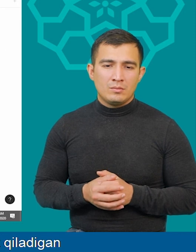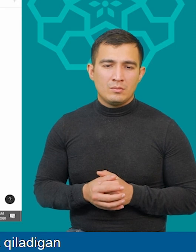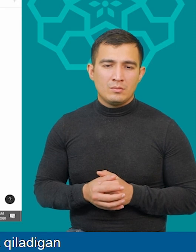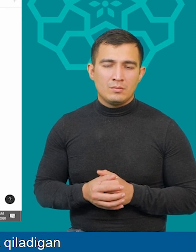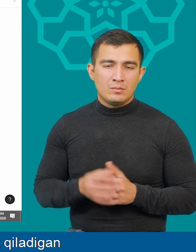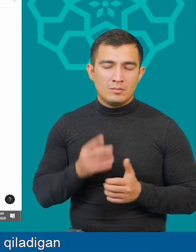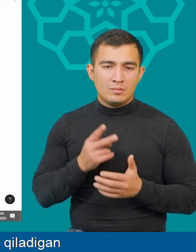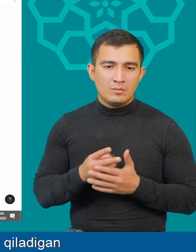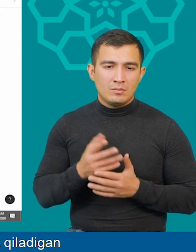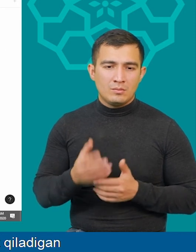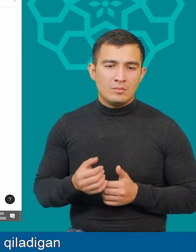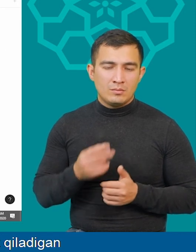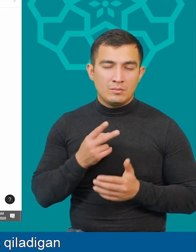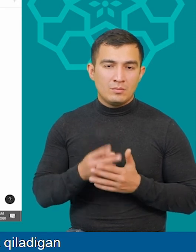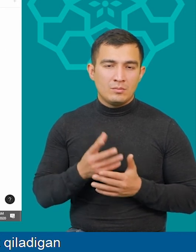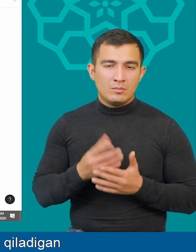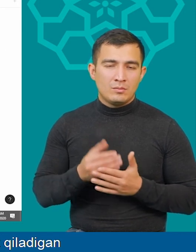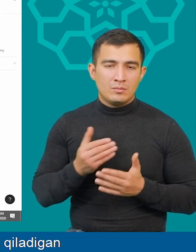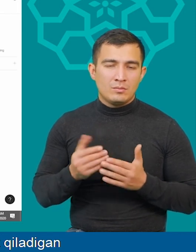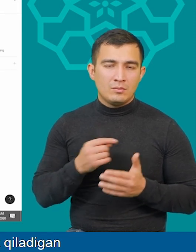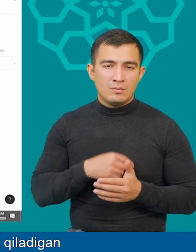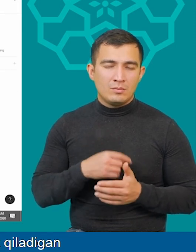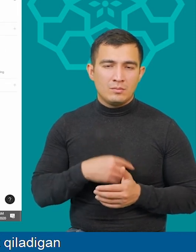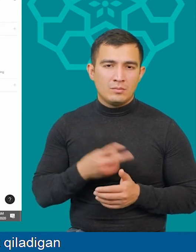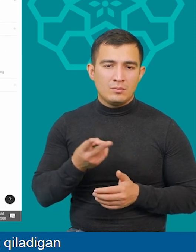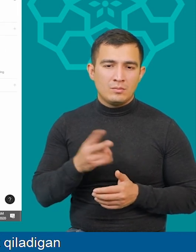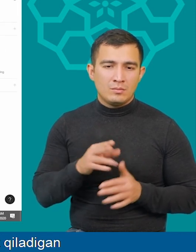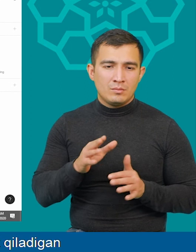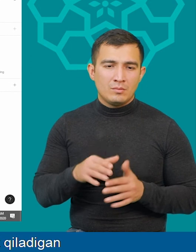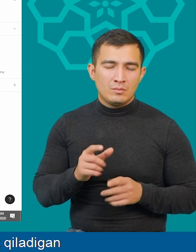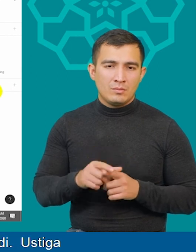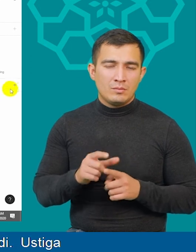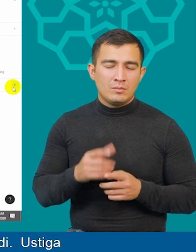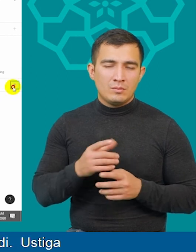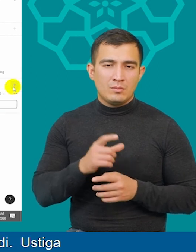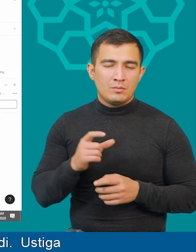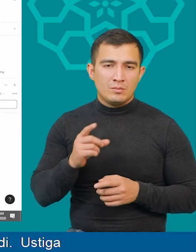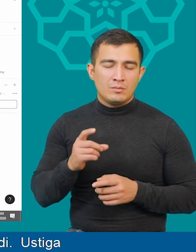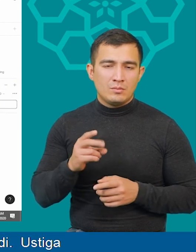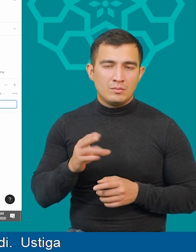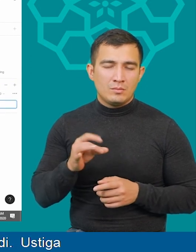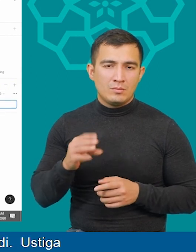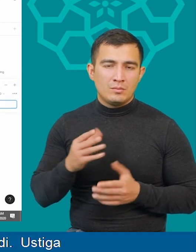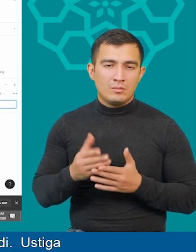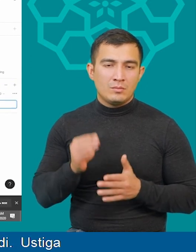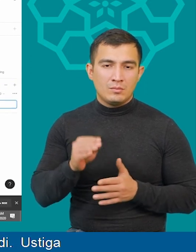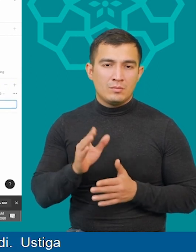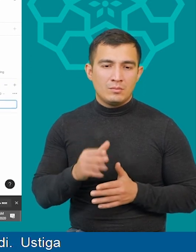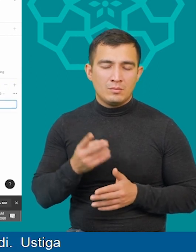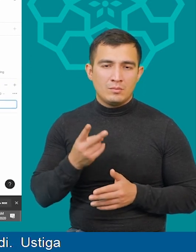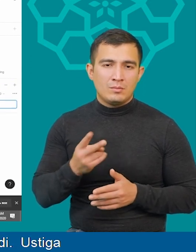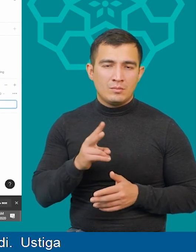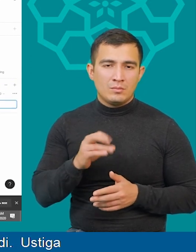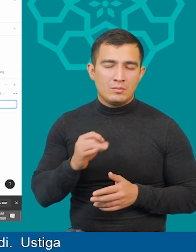Mana endi qaranglar, bu narsani ikkisini eksport qiladigan bo'lsam, eksportni bossam, ikkita layer